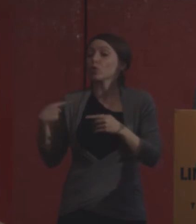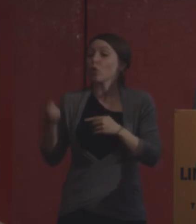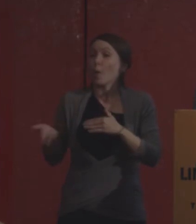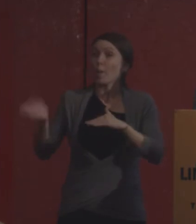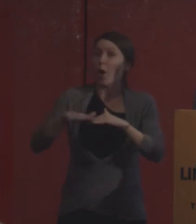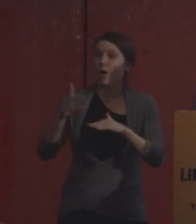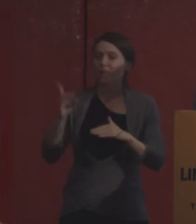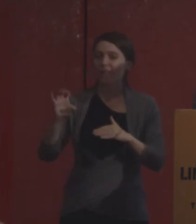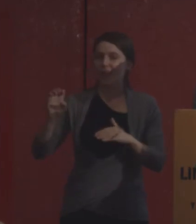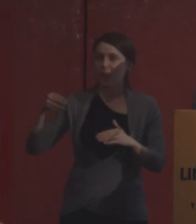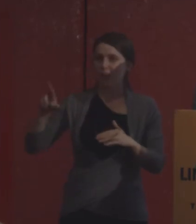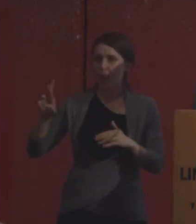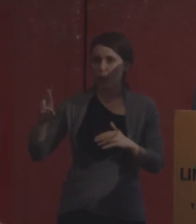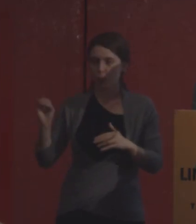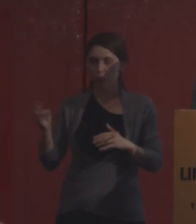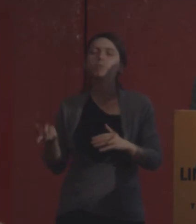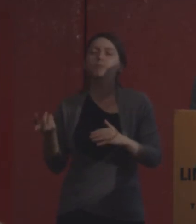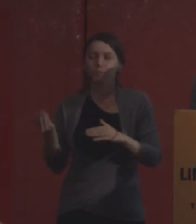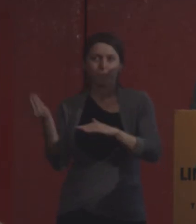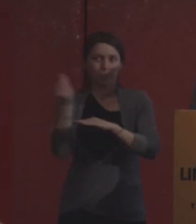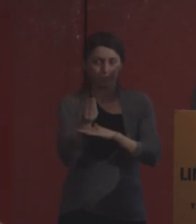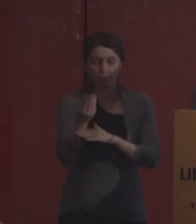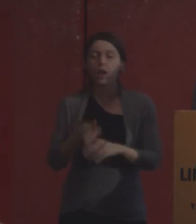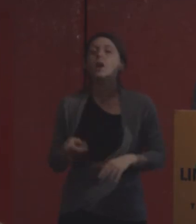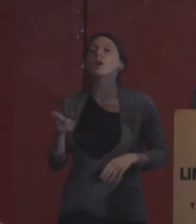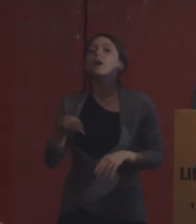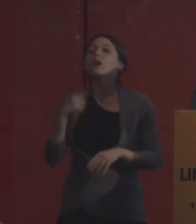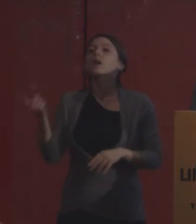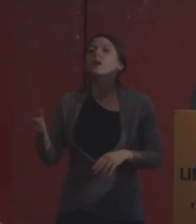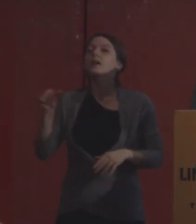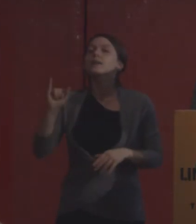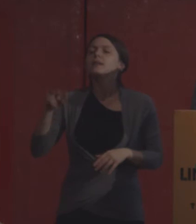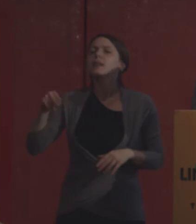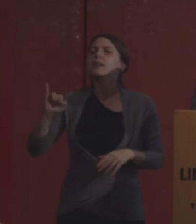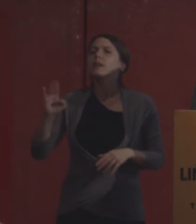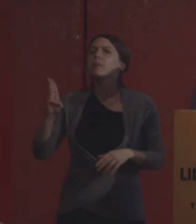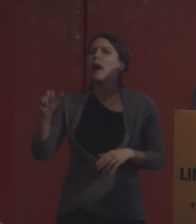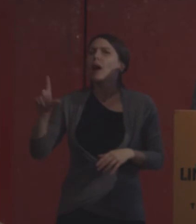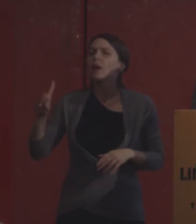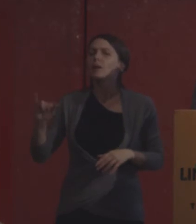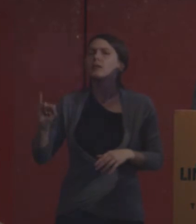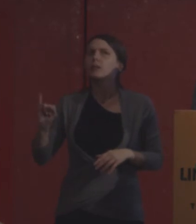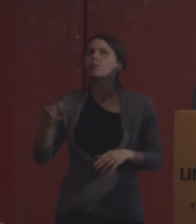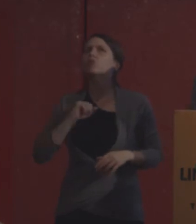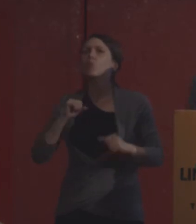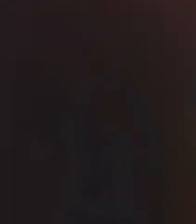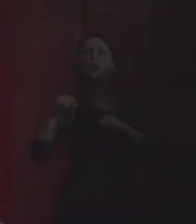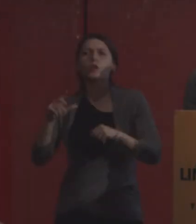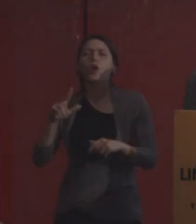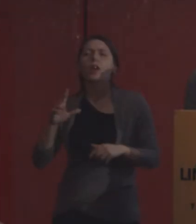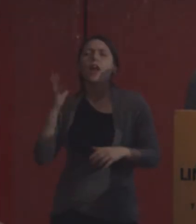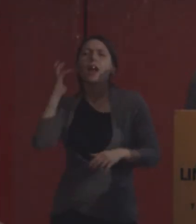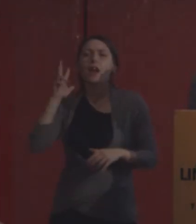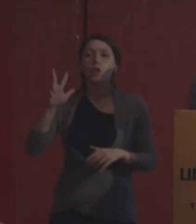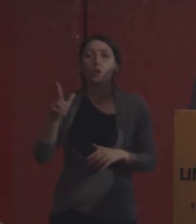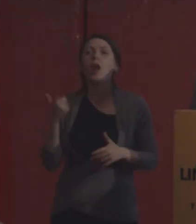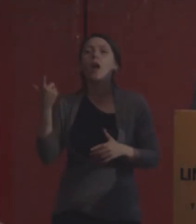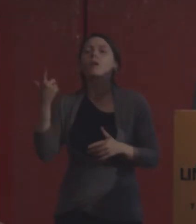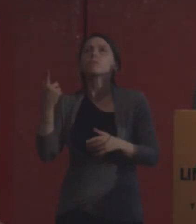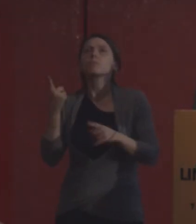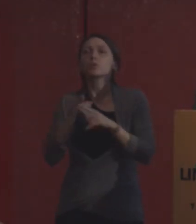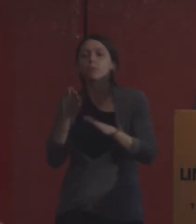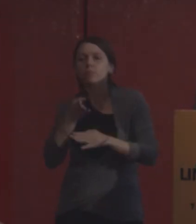con Marino Sinibaldi, direttore di Radio 3, che pure tra le altre cose si trova a interpretare anche un ruolo pedagogico attraverso